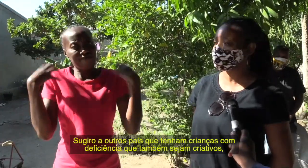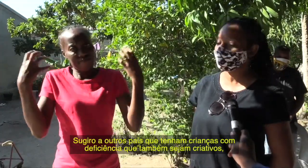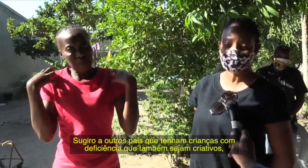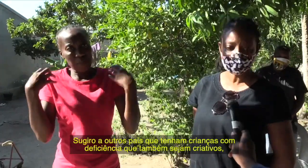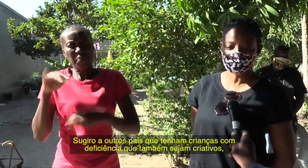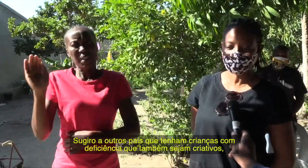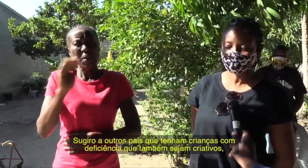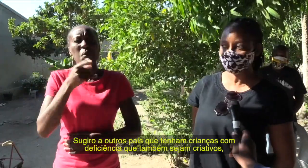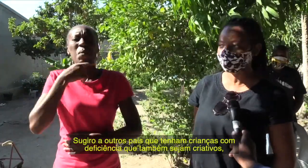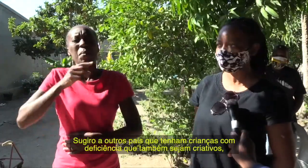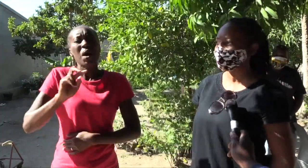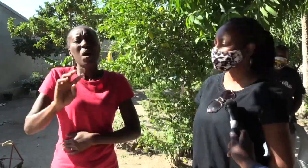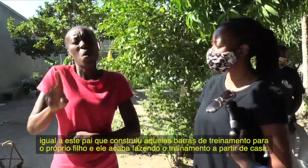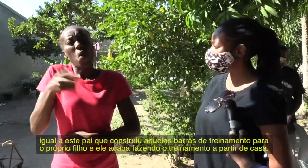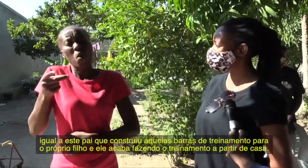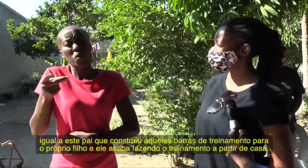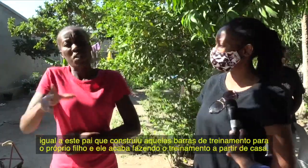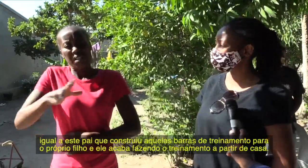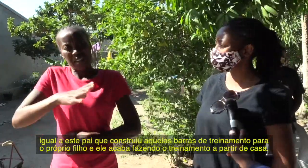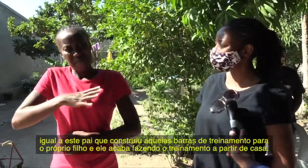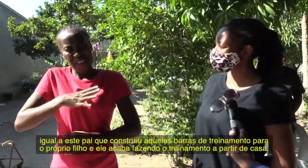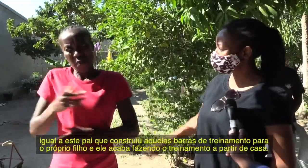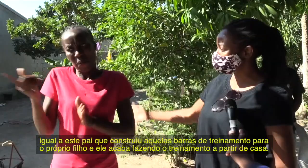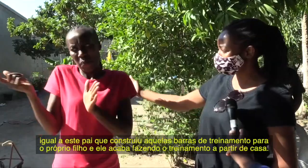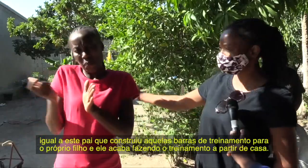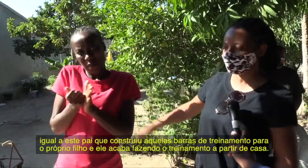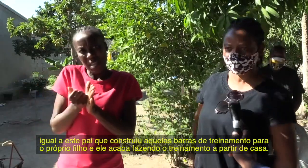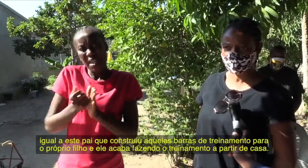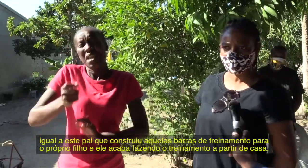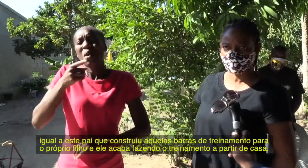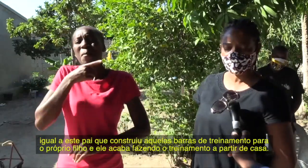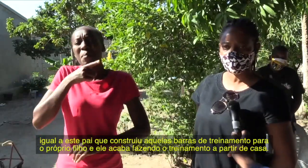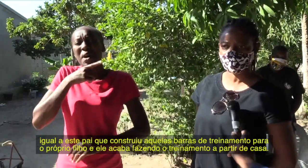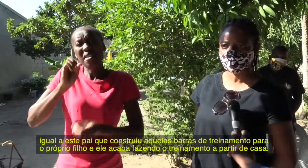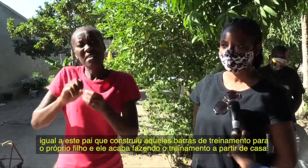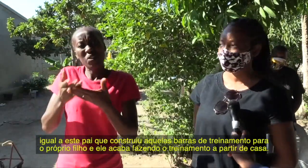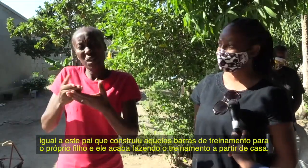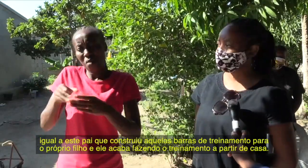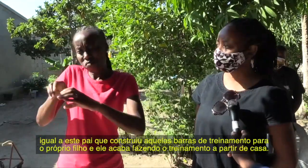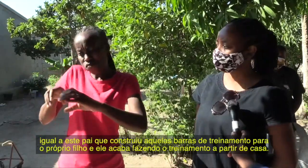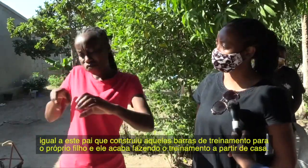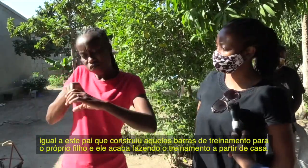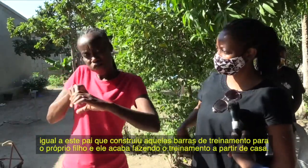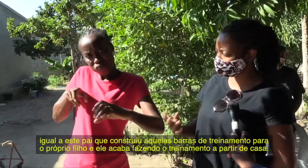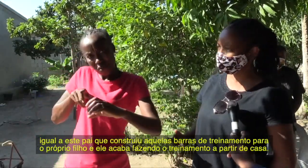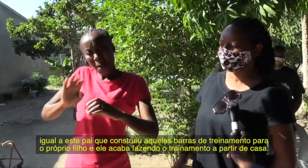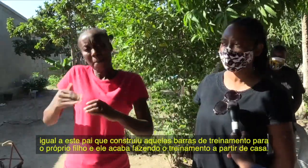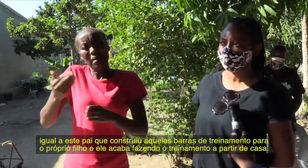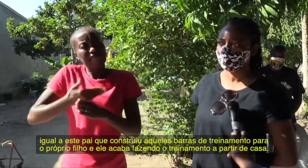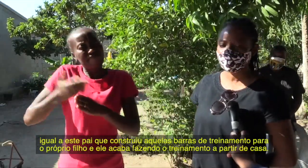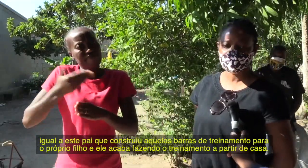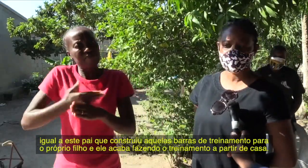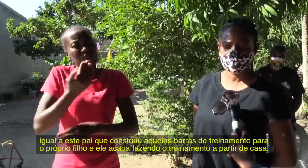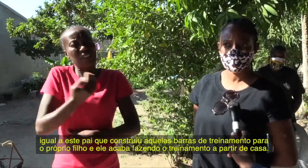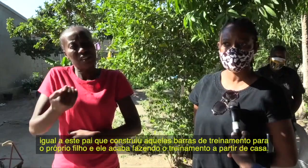com deficiência que também sejam criativos igual a este pai que construiu aquelas barras de treinamento